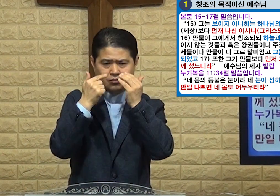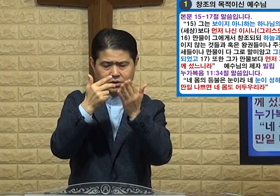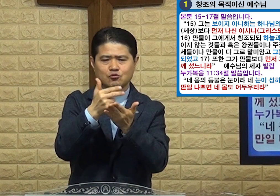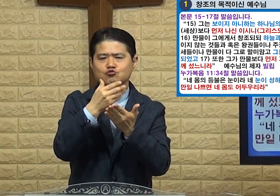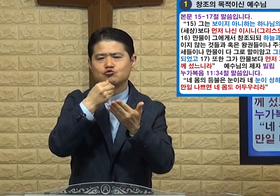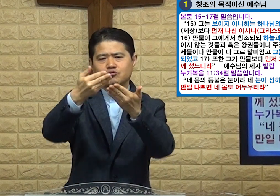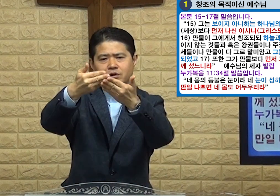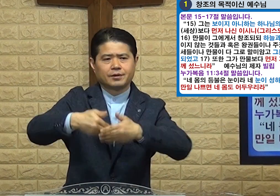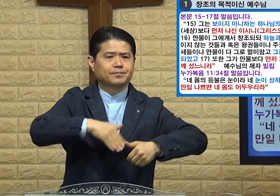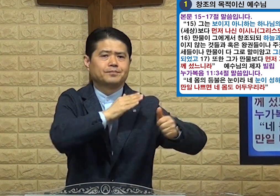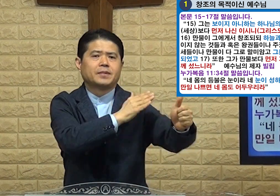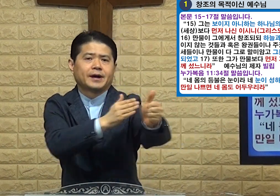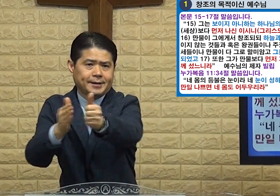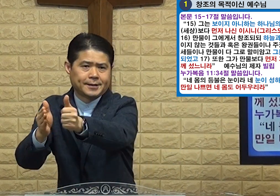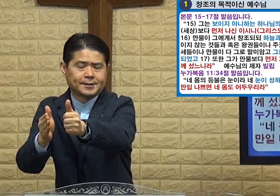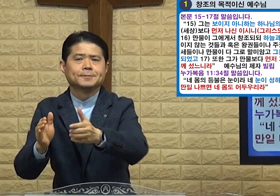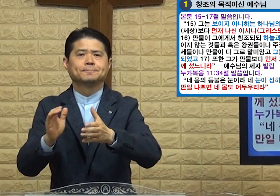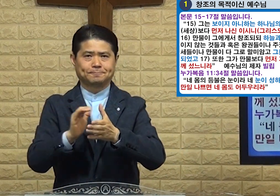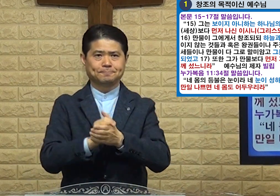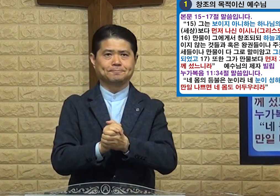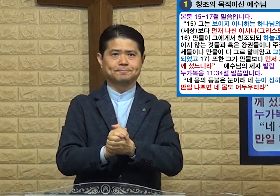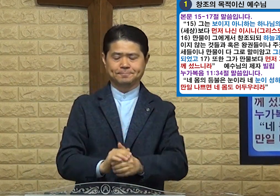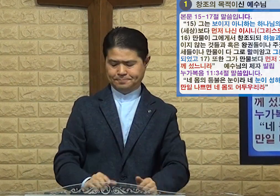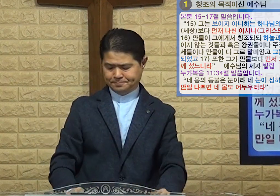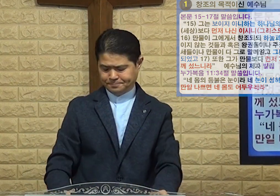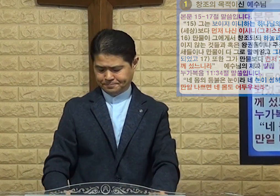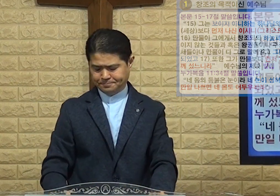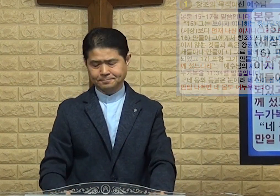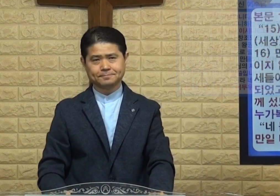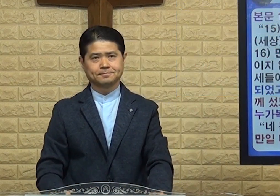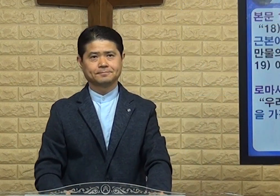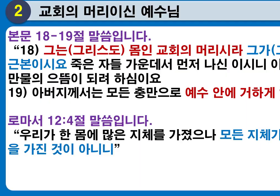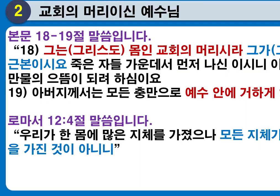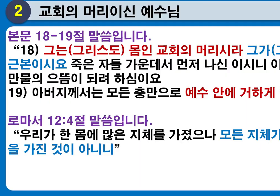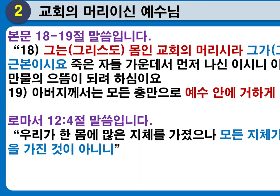것을 우리가 성취할 수 있기를 믿길 바랍니다.